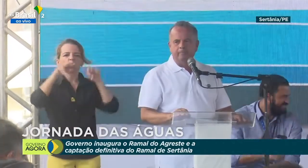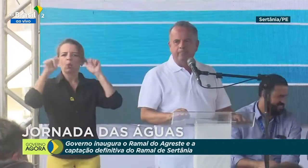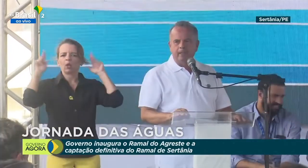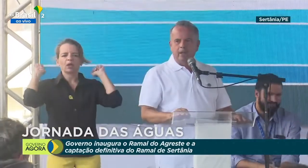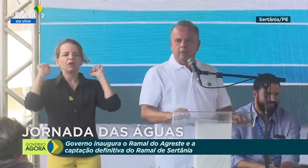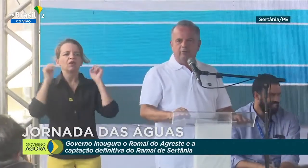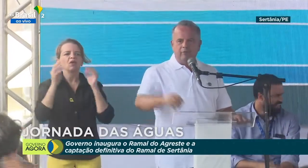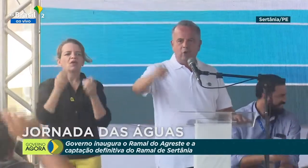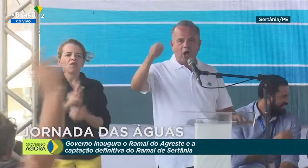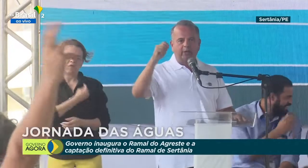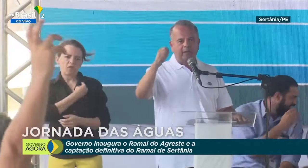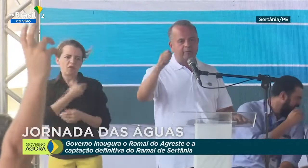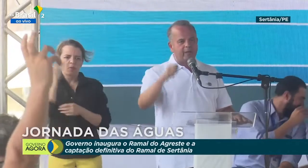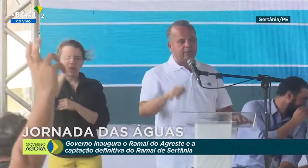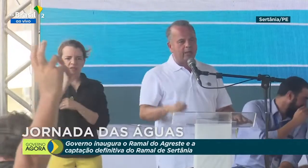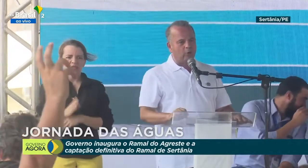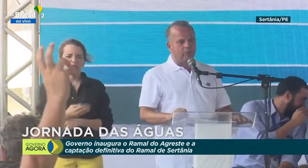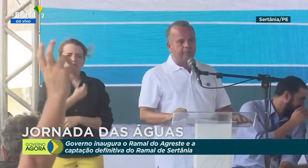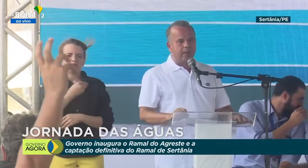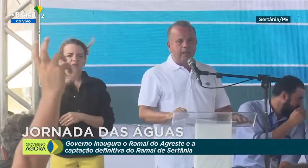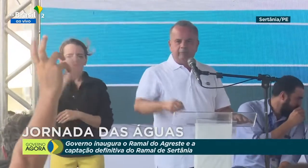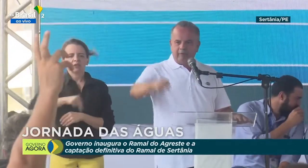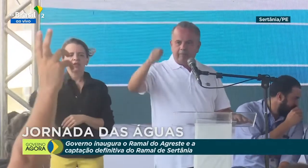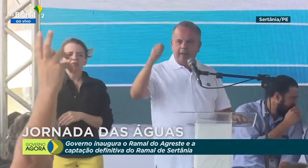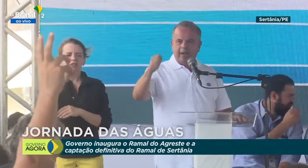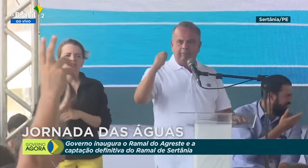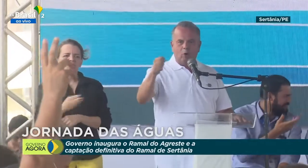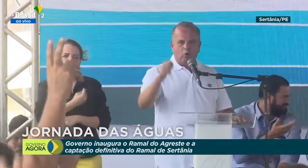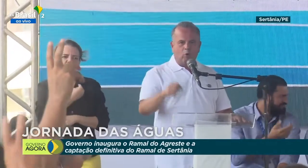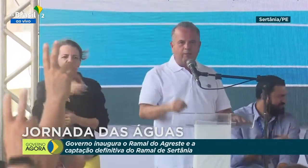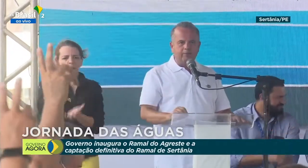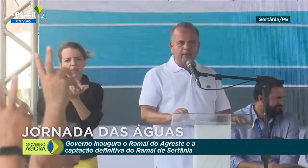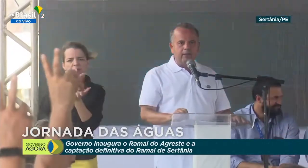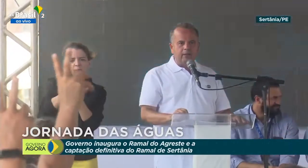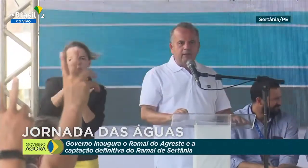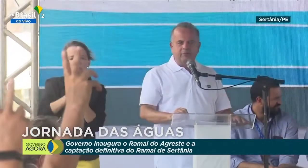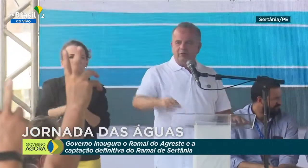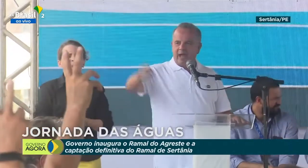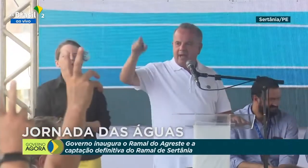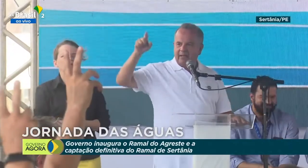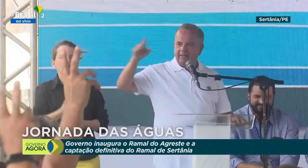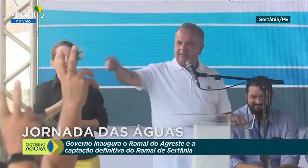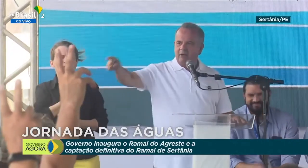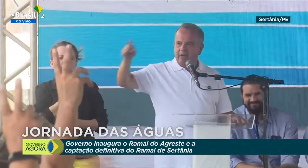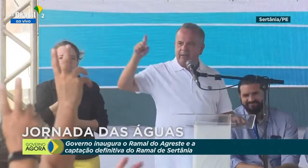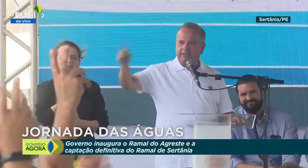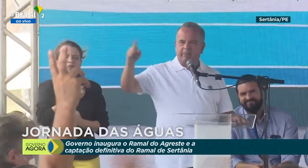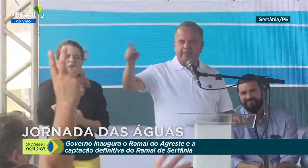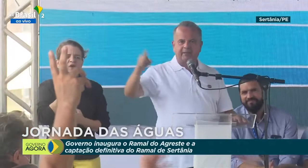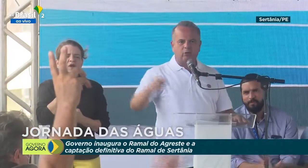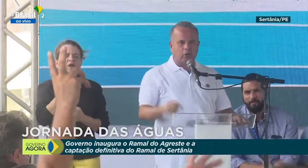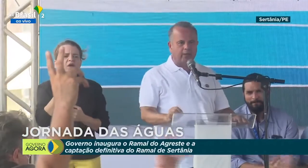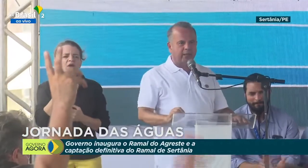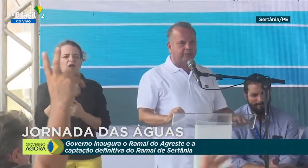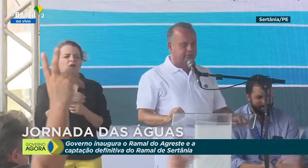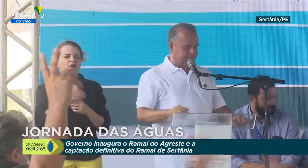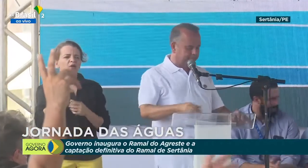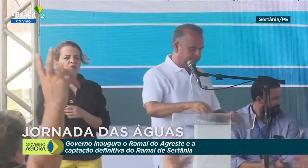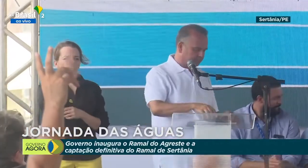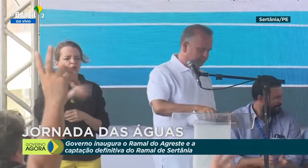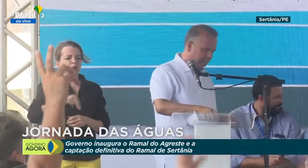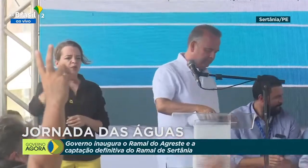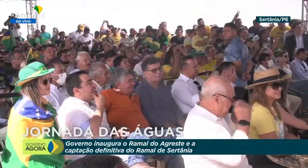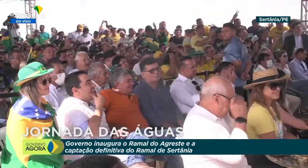Brasil! Viva o Nordeste brasileiro! Viva Pernambuco! Viva a redenção e a emancipação do Nordeste!